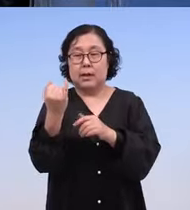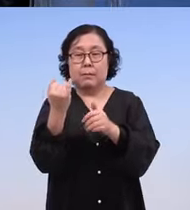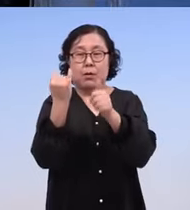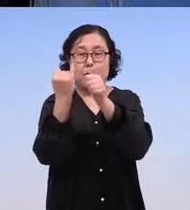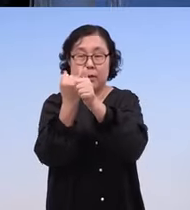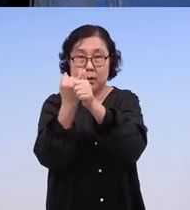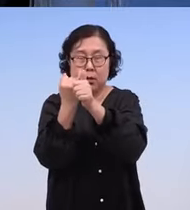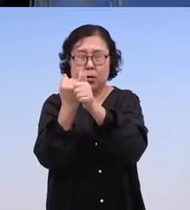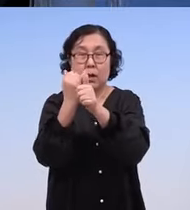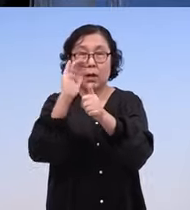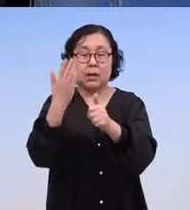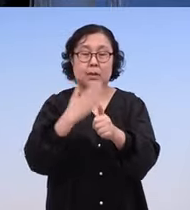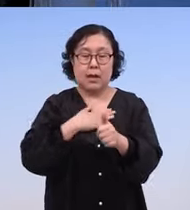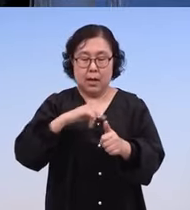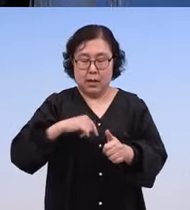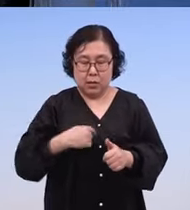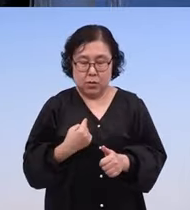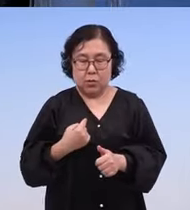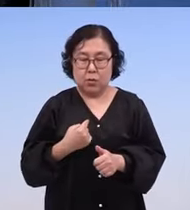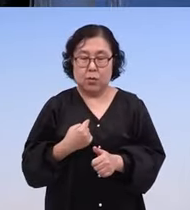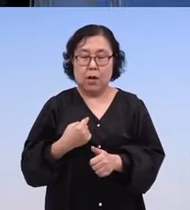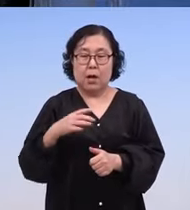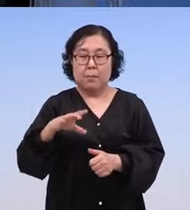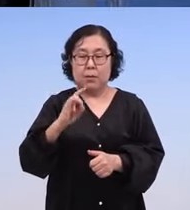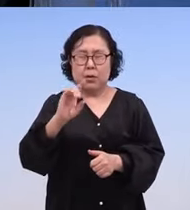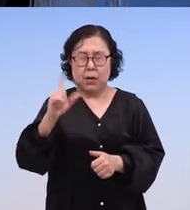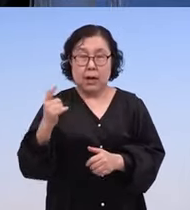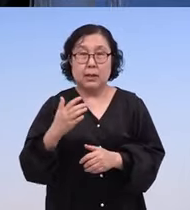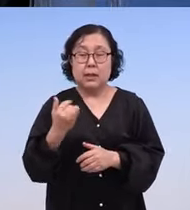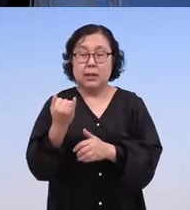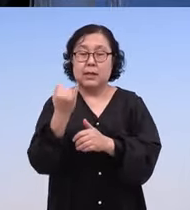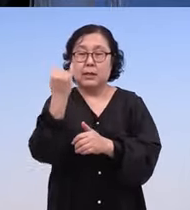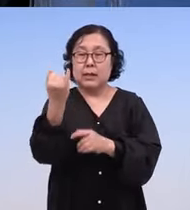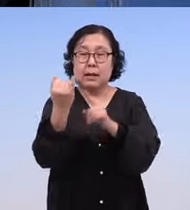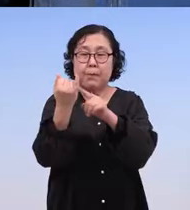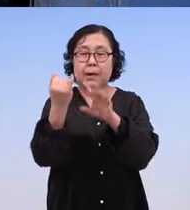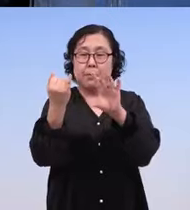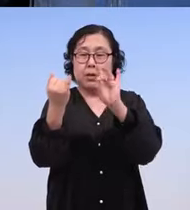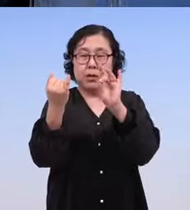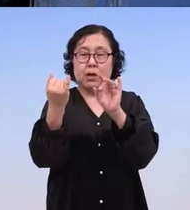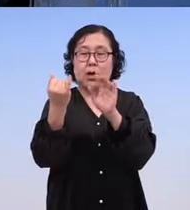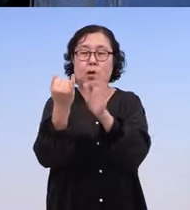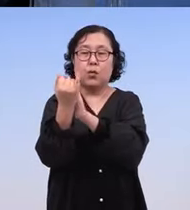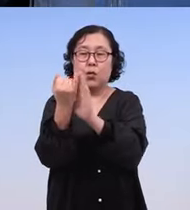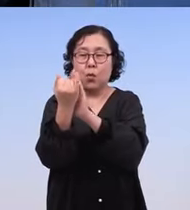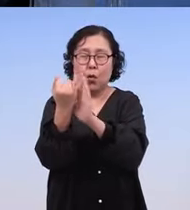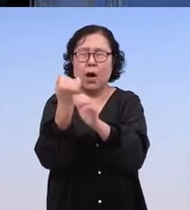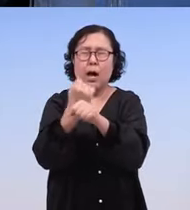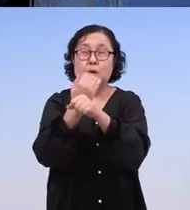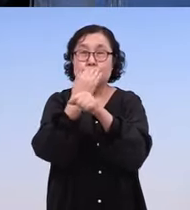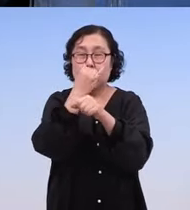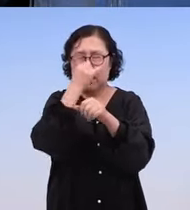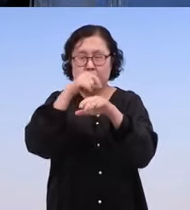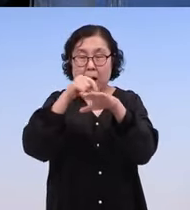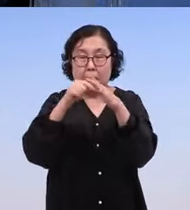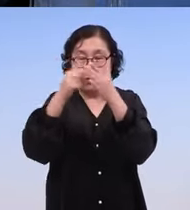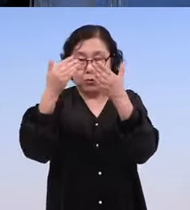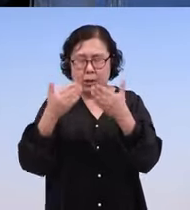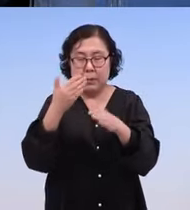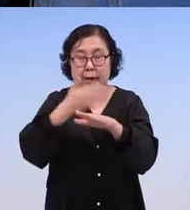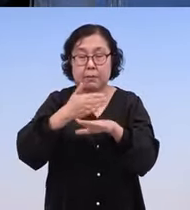부부로 맺어주셔서 내 자신이 먼저가 아닌 자매를 먼저 배려할 수 있는 마음을 주심에